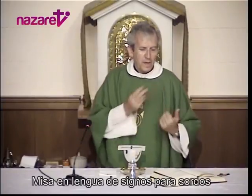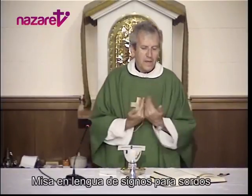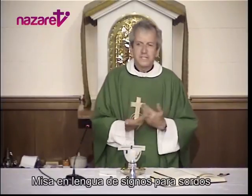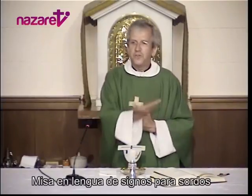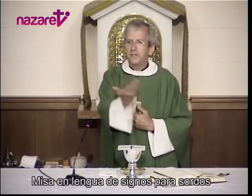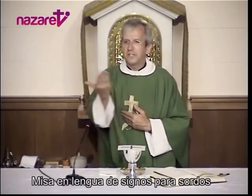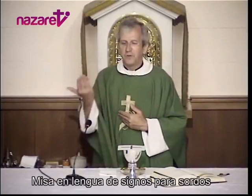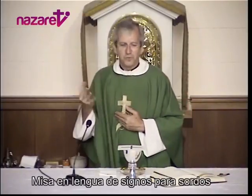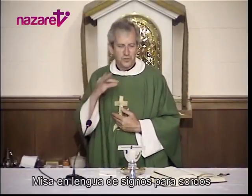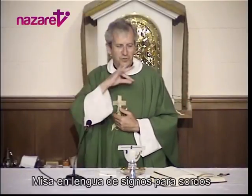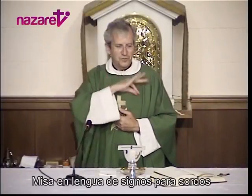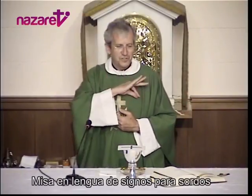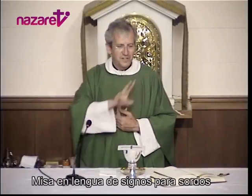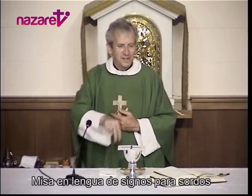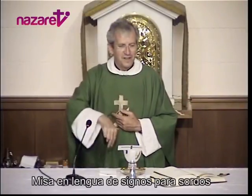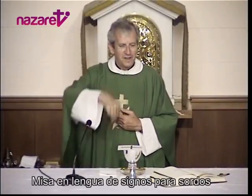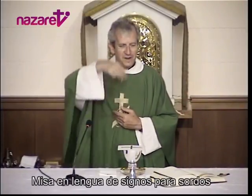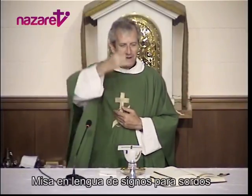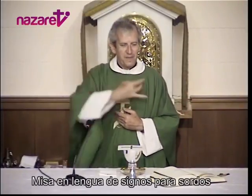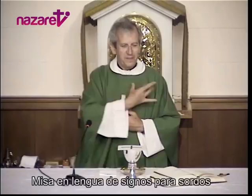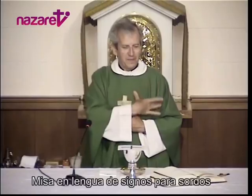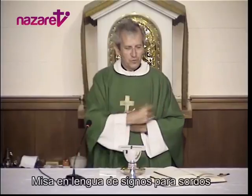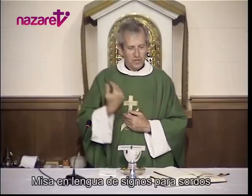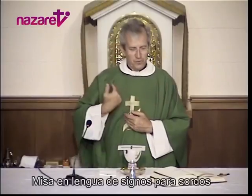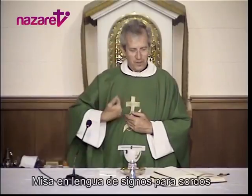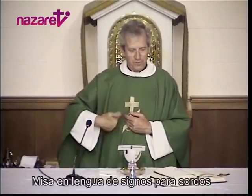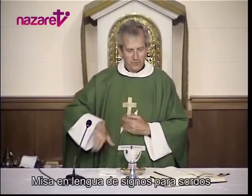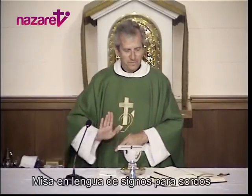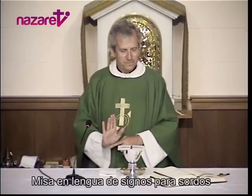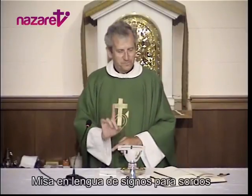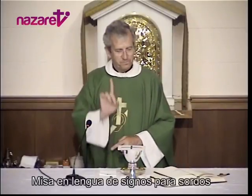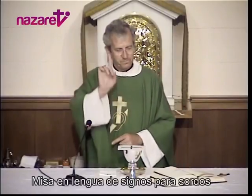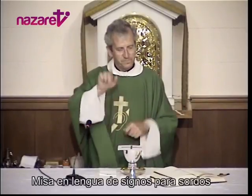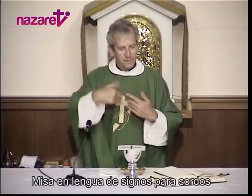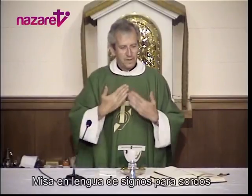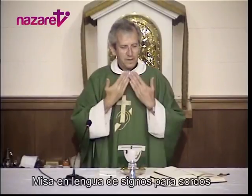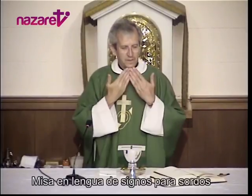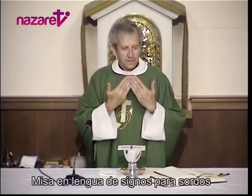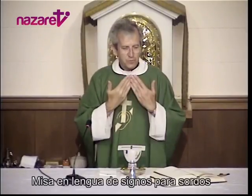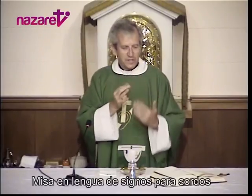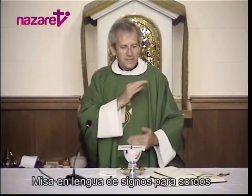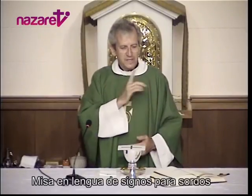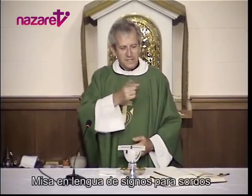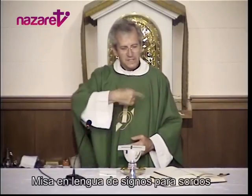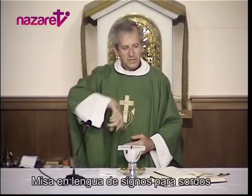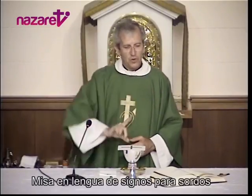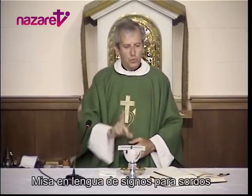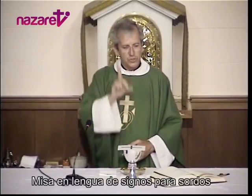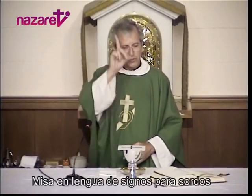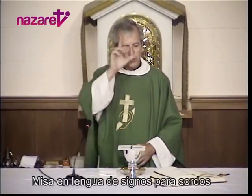El Señor esté con vosotros. Y con tu espíritu. Levantemos el corazón. Lo tenemos levantado hacia el Señor. Demos gracias al Señor nuestro Dios.